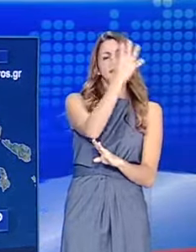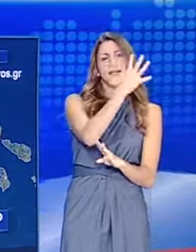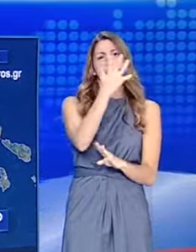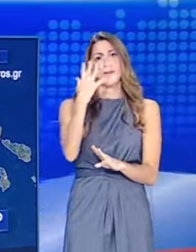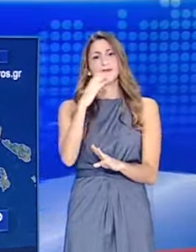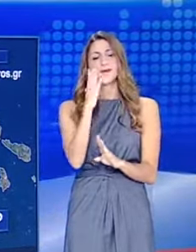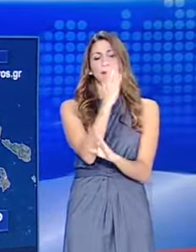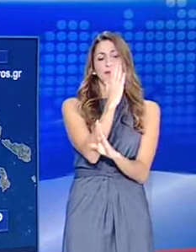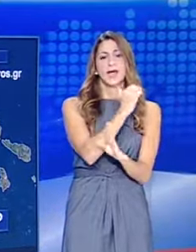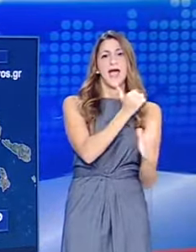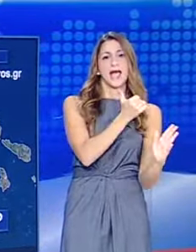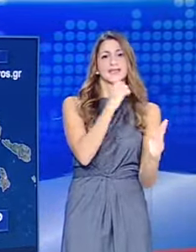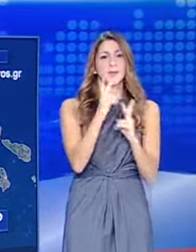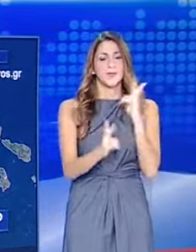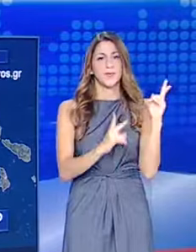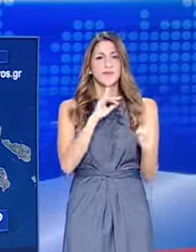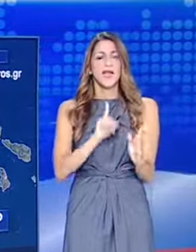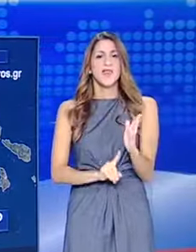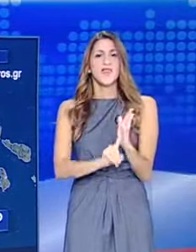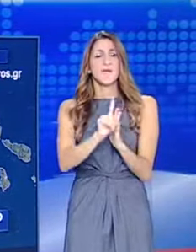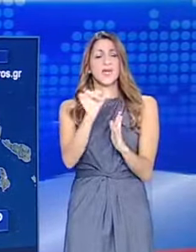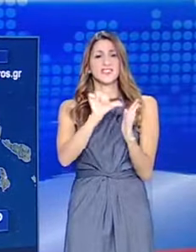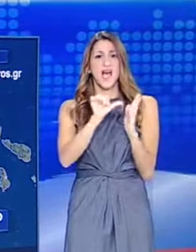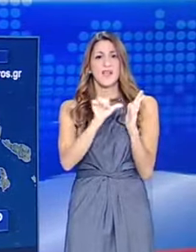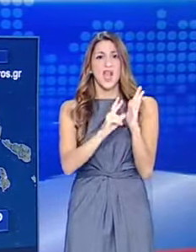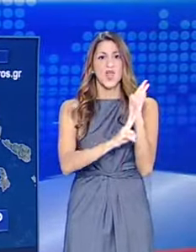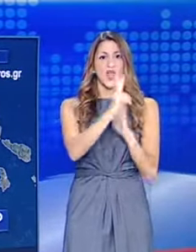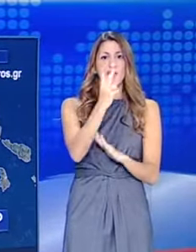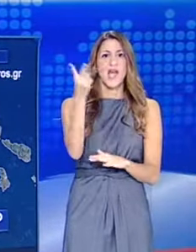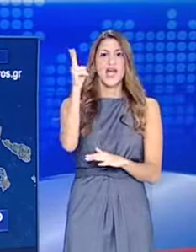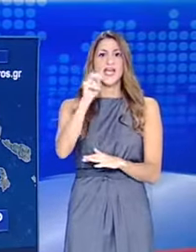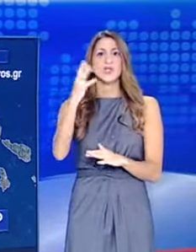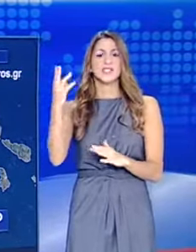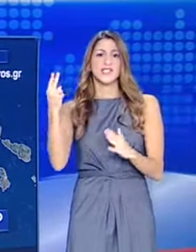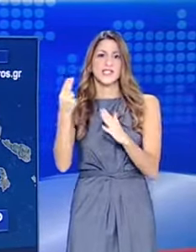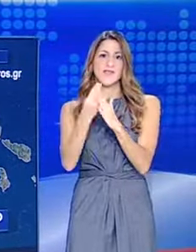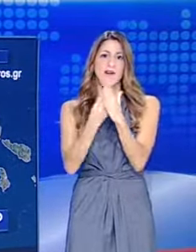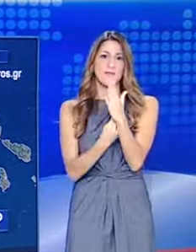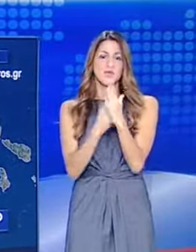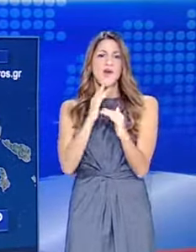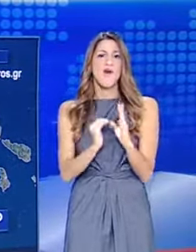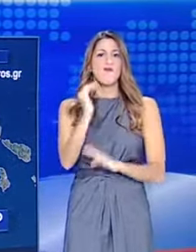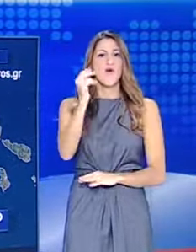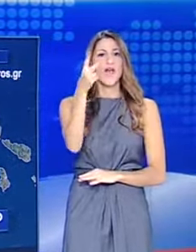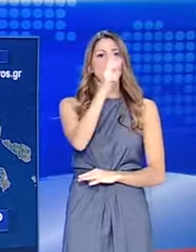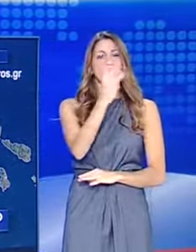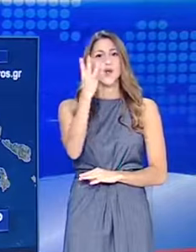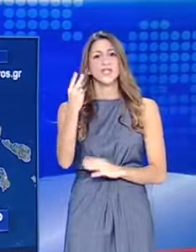στα ανατολικά τοπικά 6 μποφόρ η θερμοκρασία θα κυμανθεί από 12 έως 24° c στα βόρεια θα είναι 2 με 3°